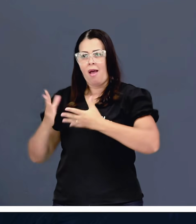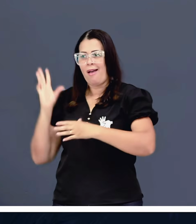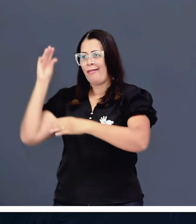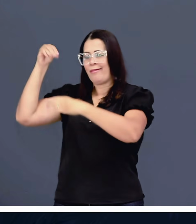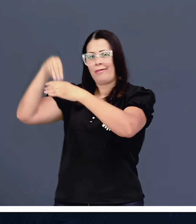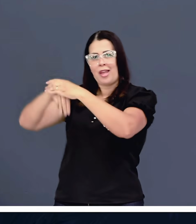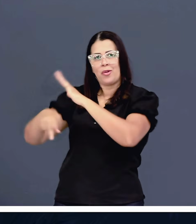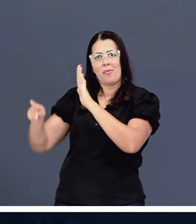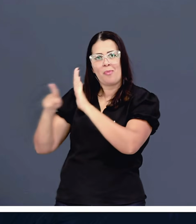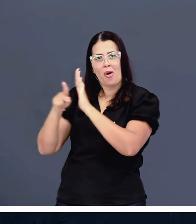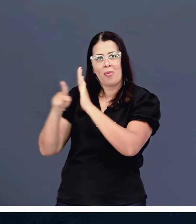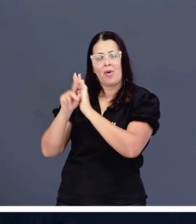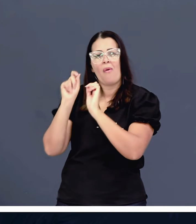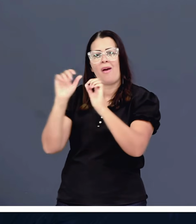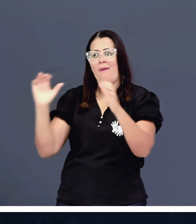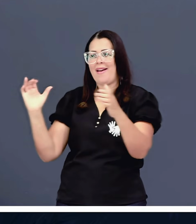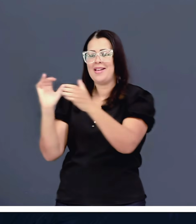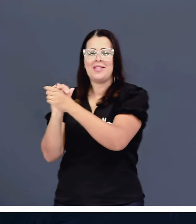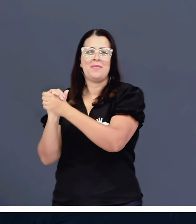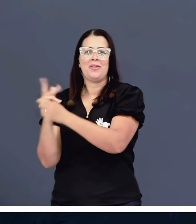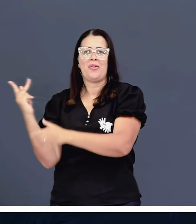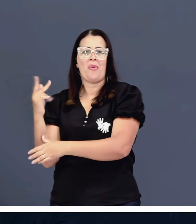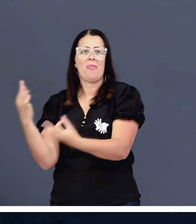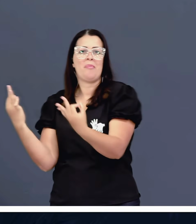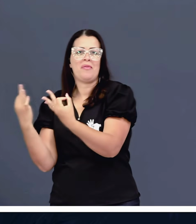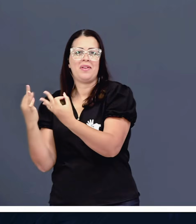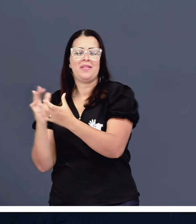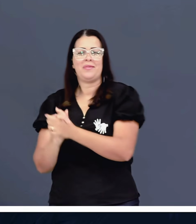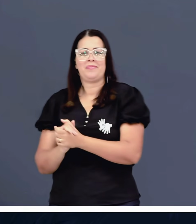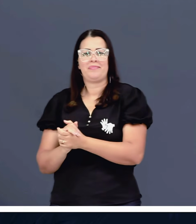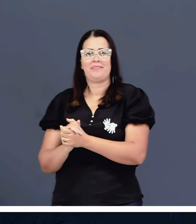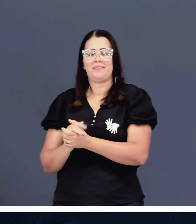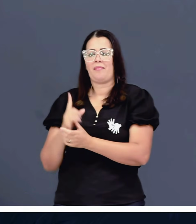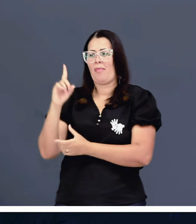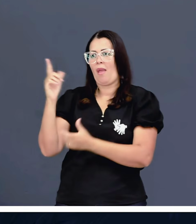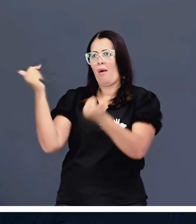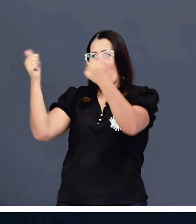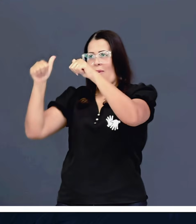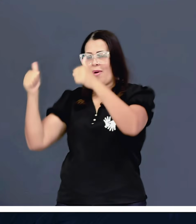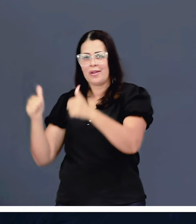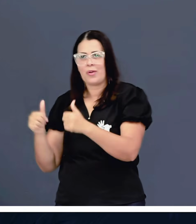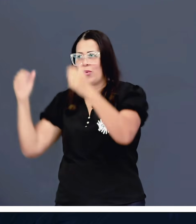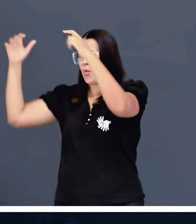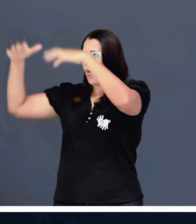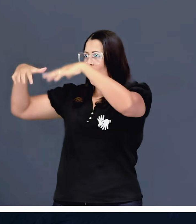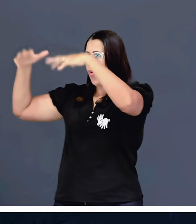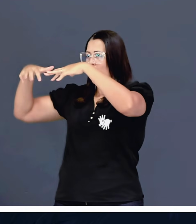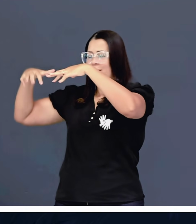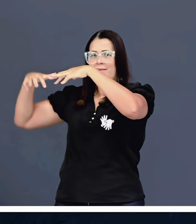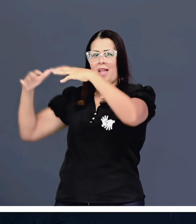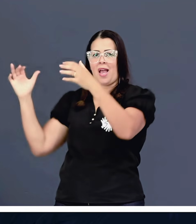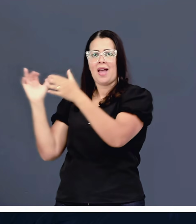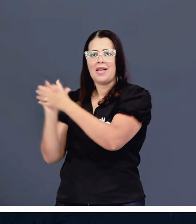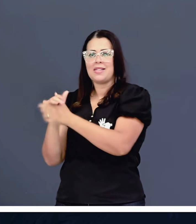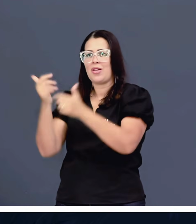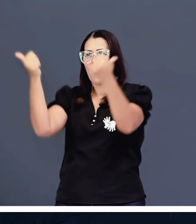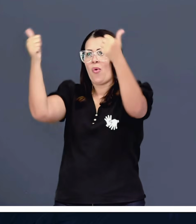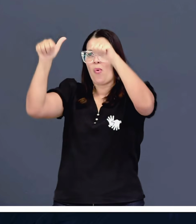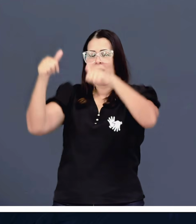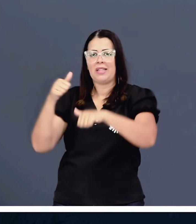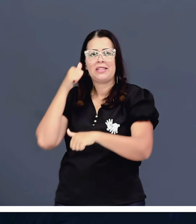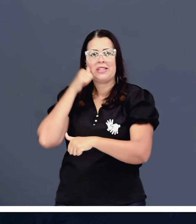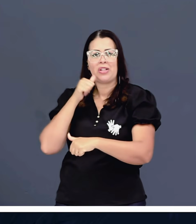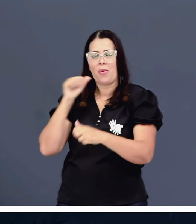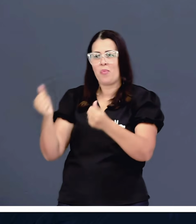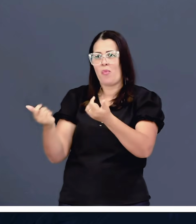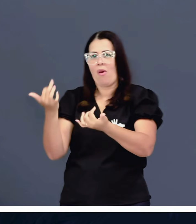mitologia dos sidônios, né, era um casamento perfeito. O deus da chuva tinha se casado com a deusa da fertilidade. E era